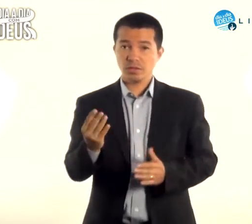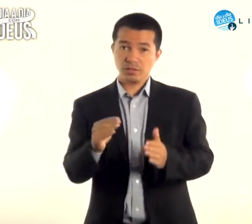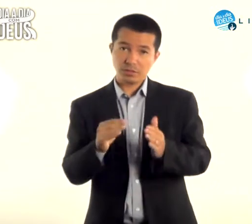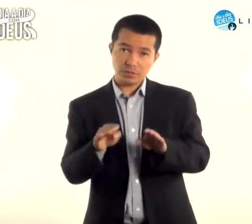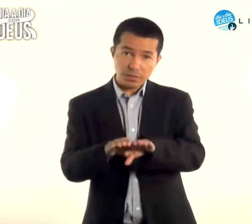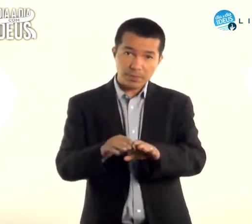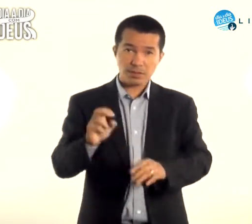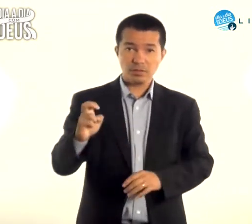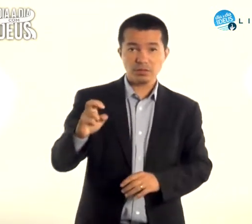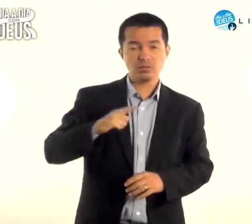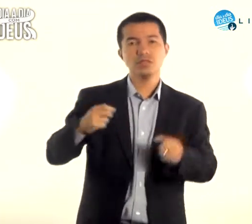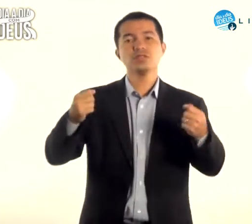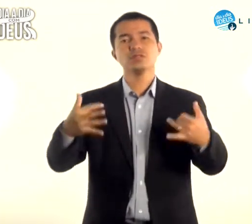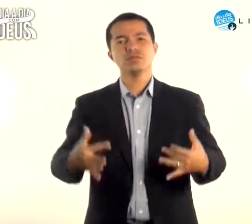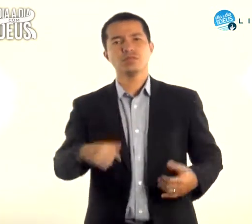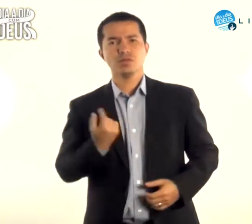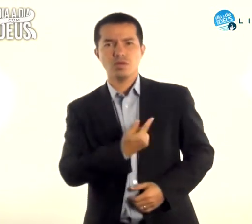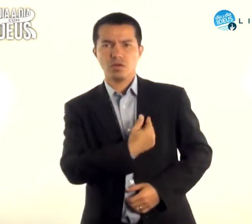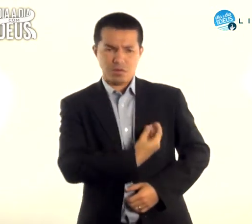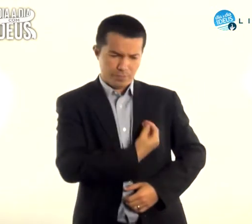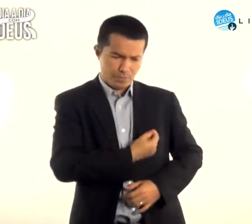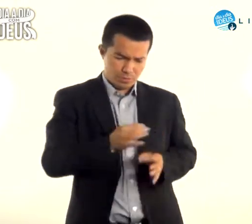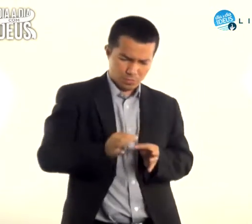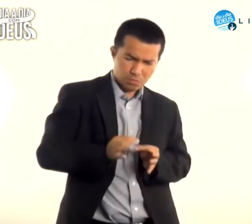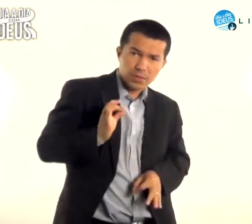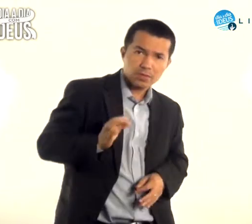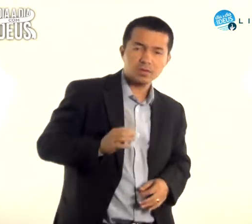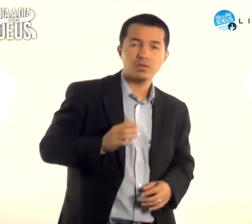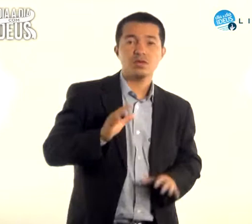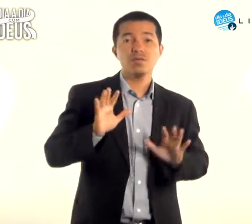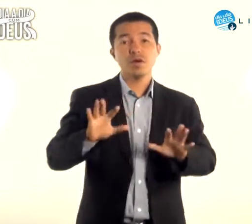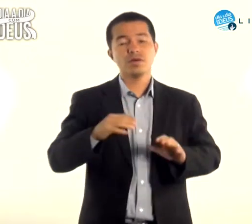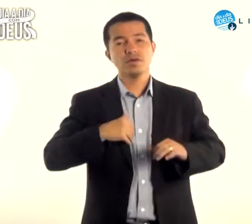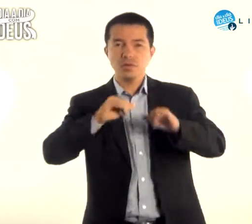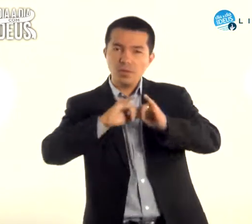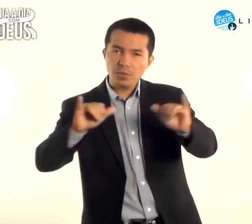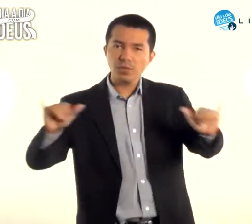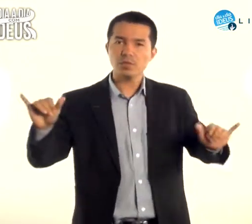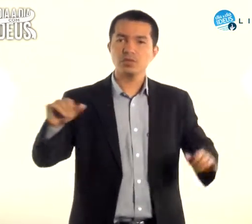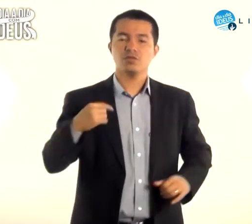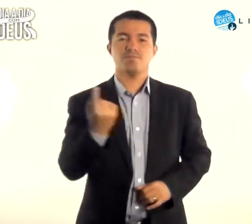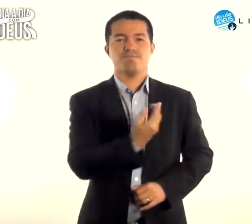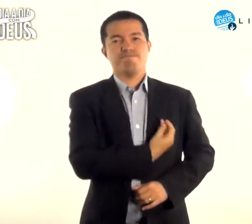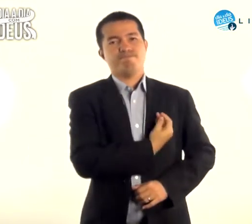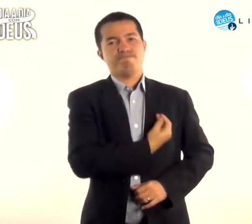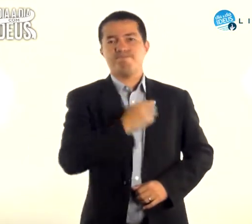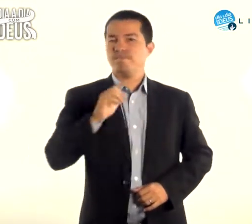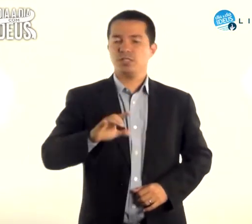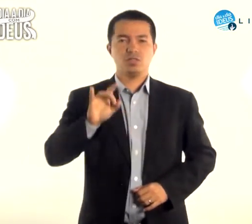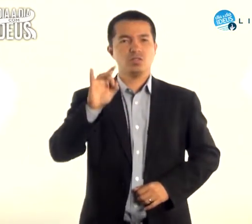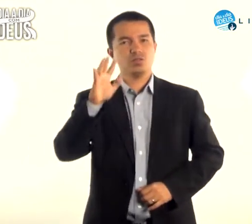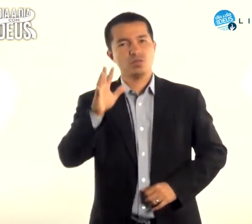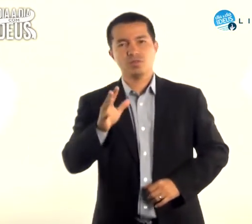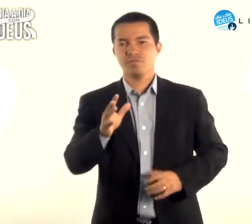duração da minha vida não é nada. De fato, o ser humano é apenas um sopro. Queridos, o